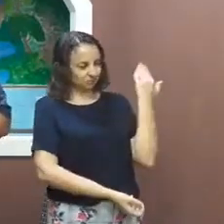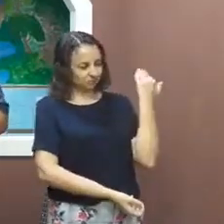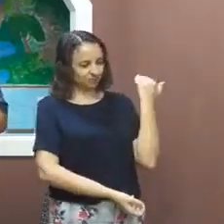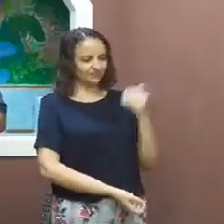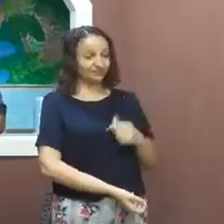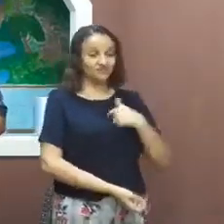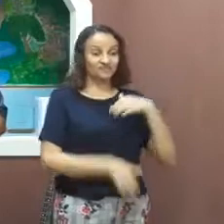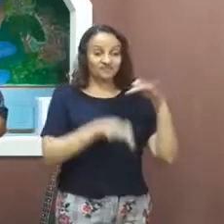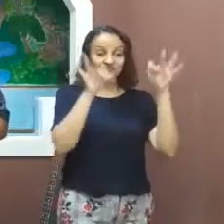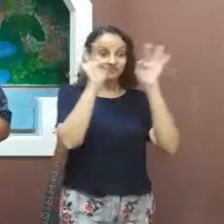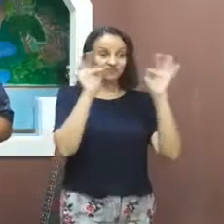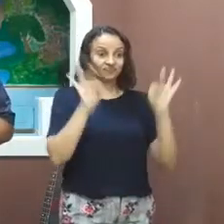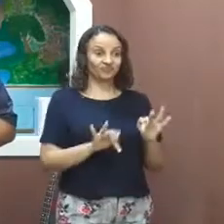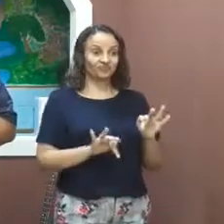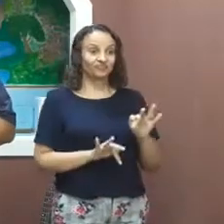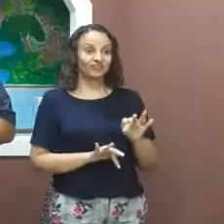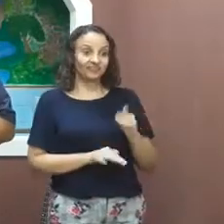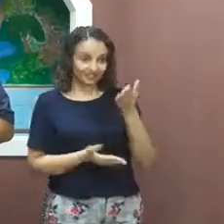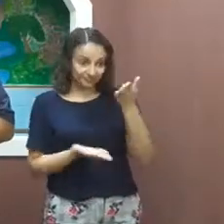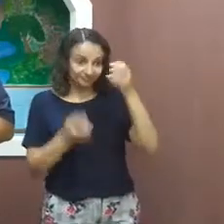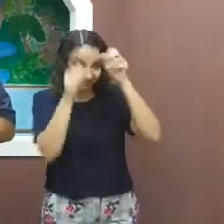Uma barra circular, Moisés.